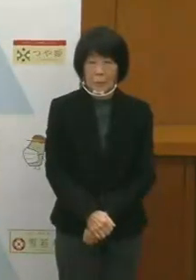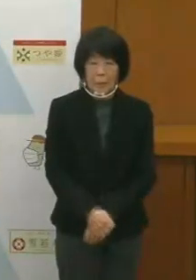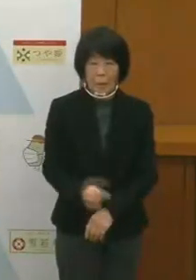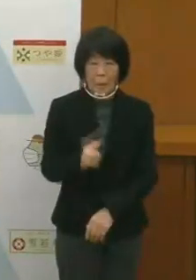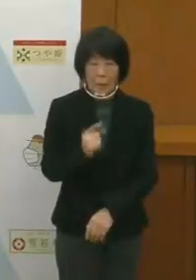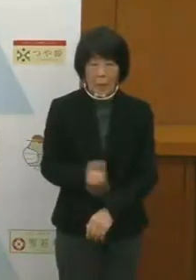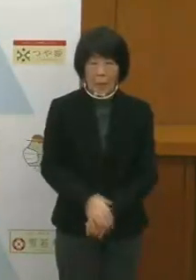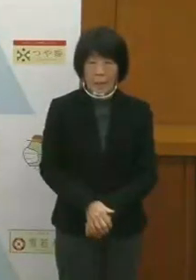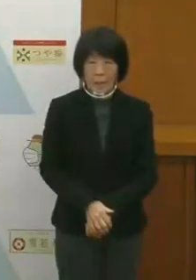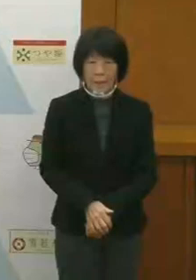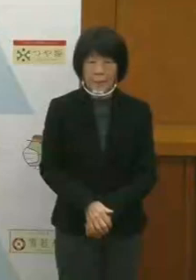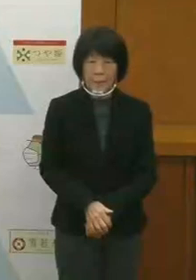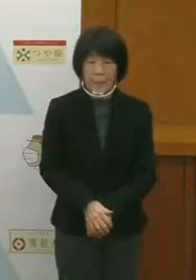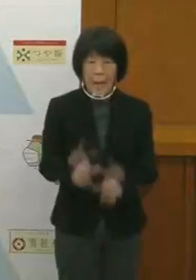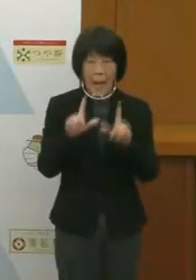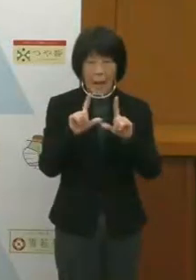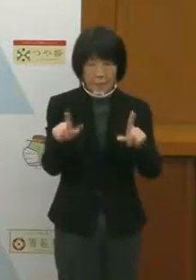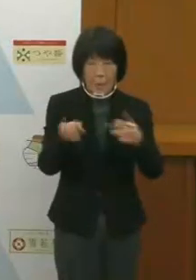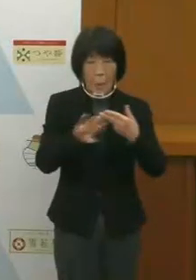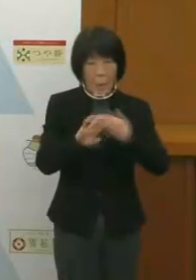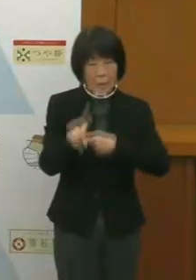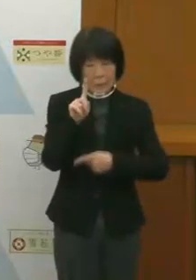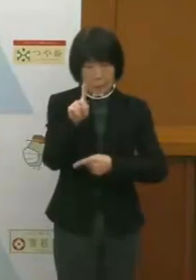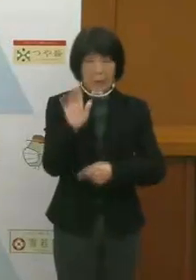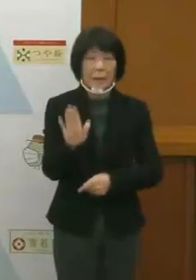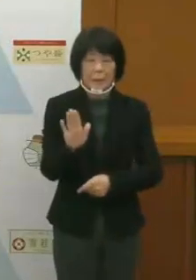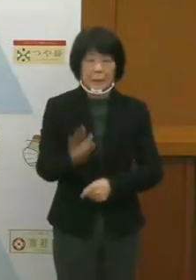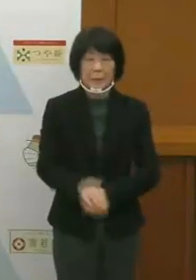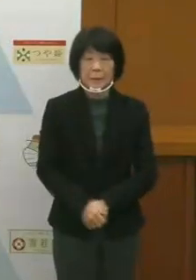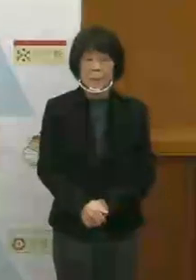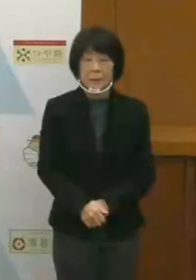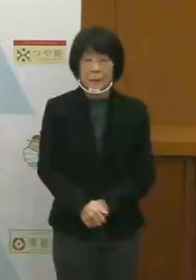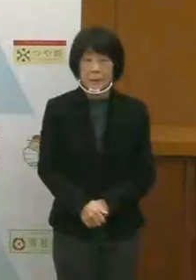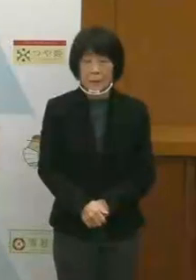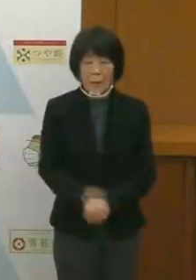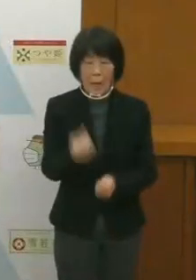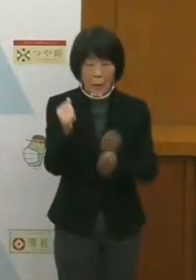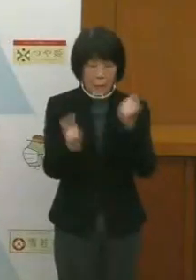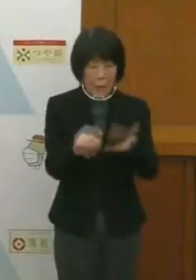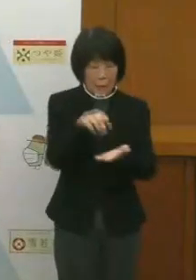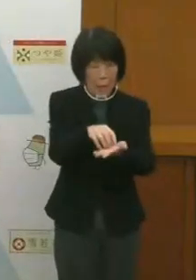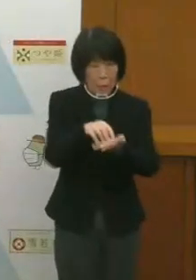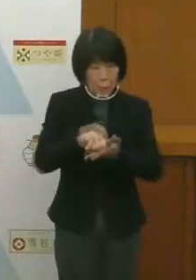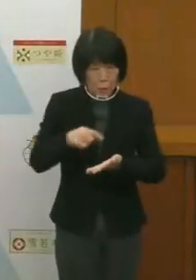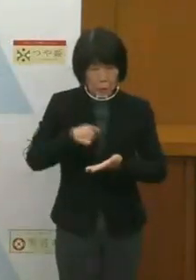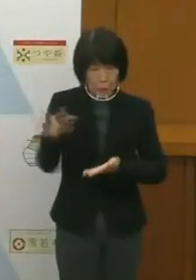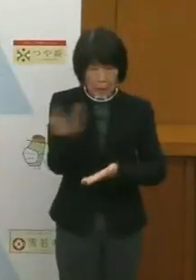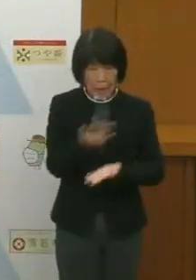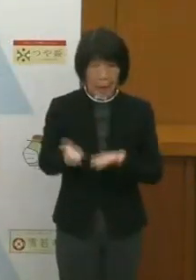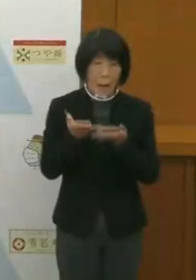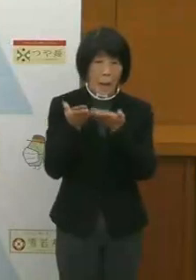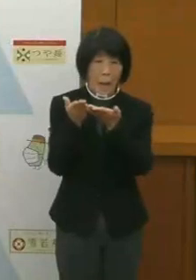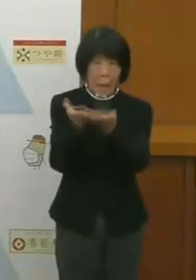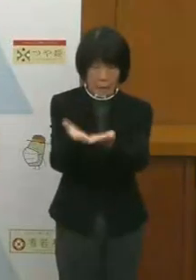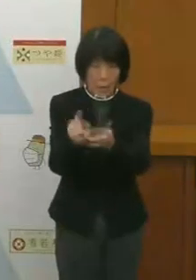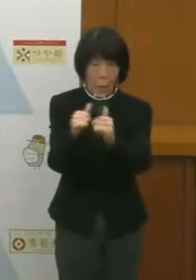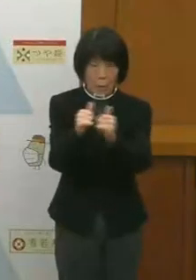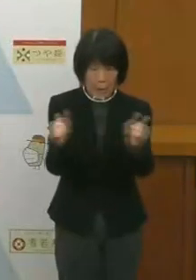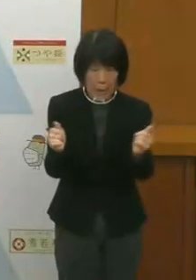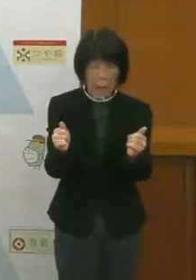私から発表が1点だけございます。運転免許証自主返納